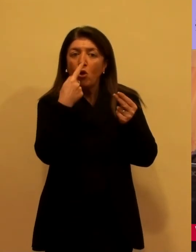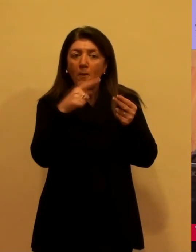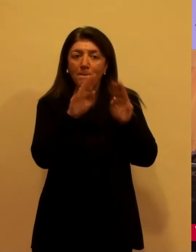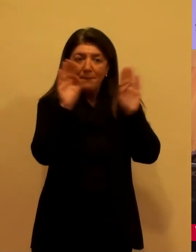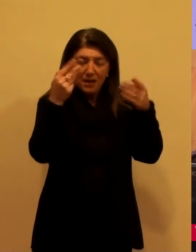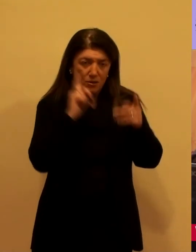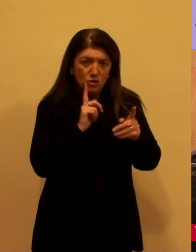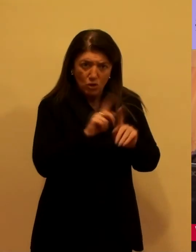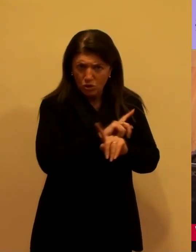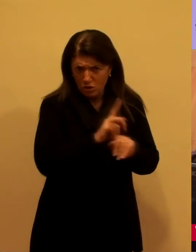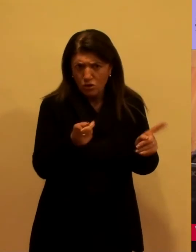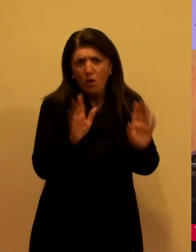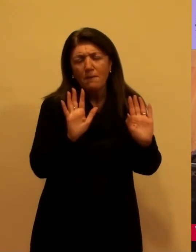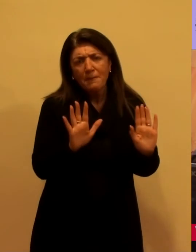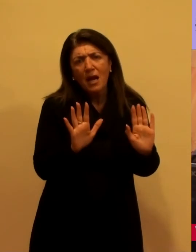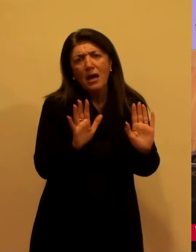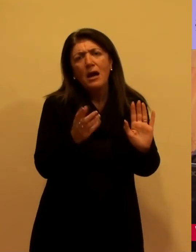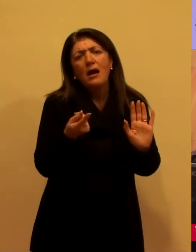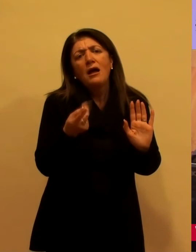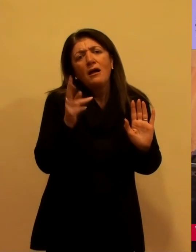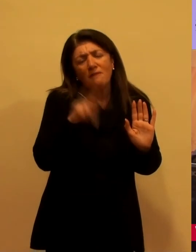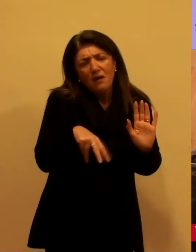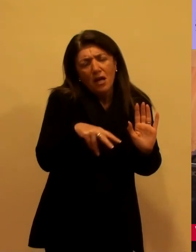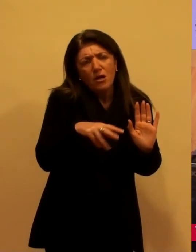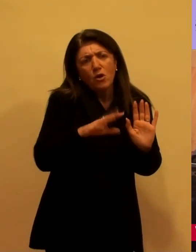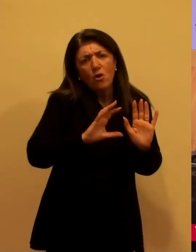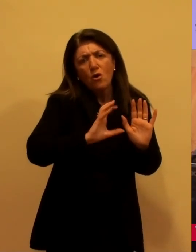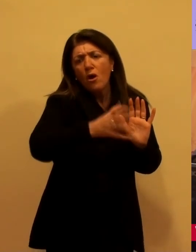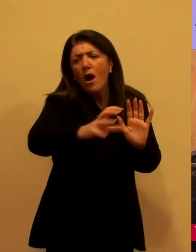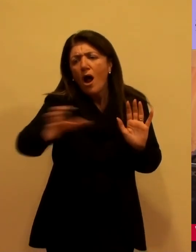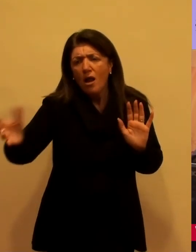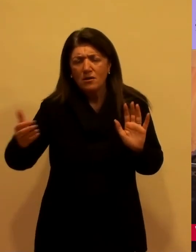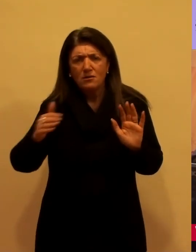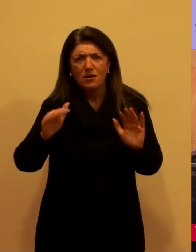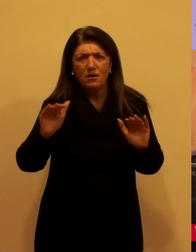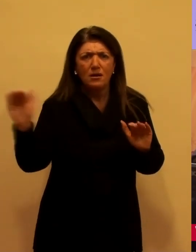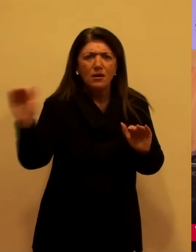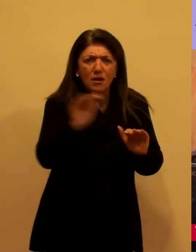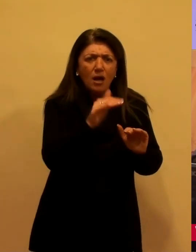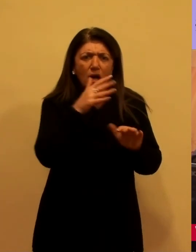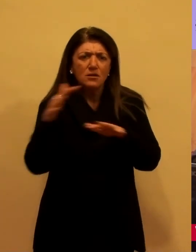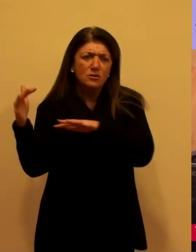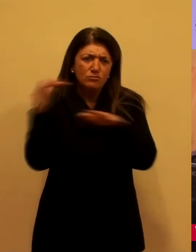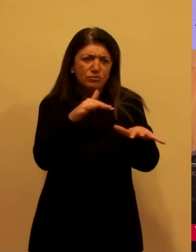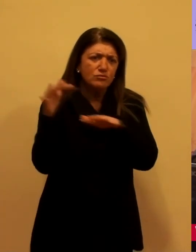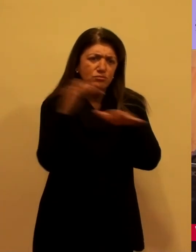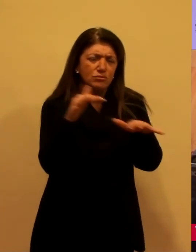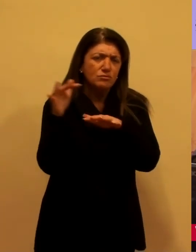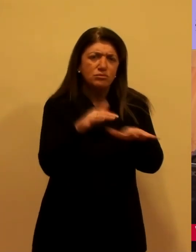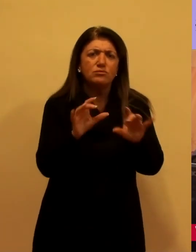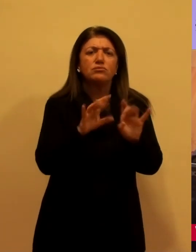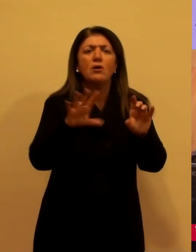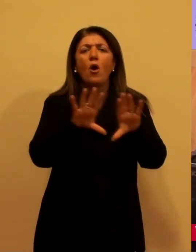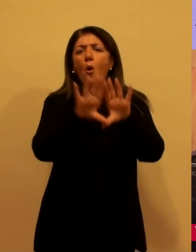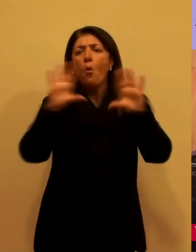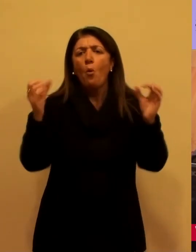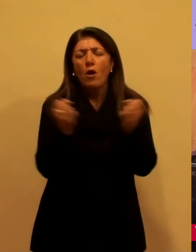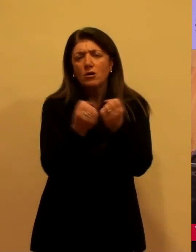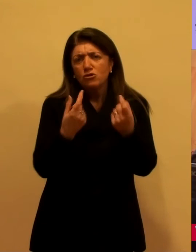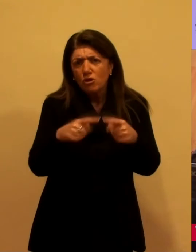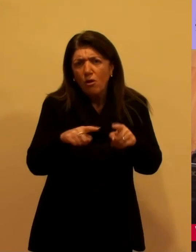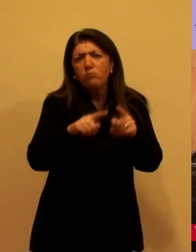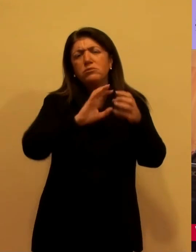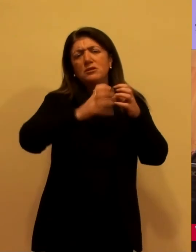ragazzi sordi, ma assolutamente sono invitati come tante altre tipologie di pubblico a partecipare a workshop eccetera. Quindi è